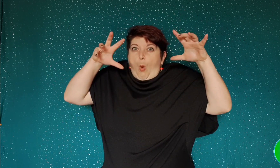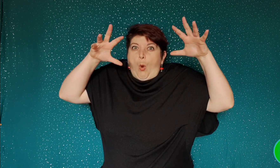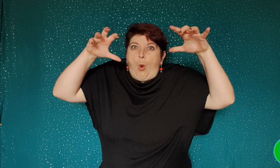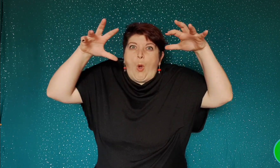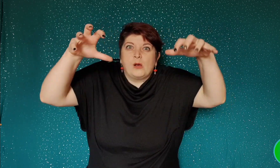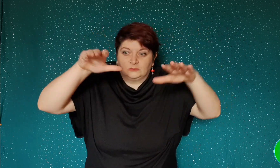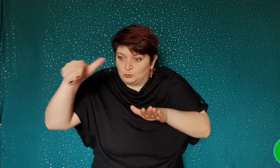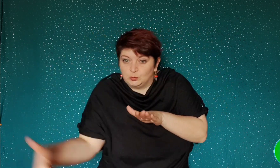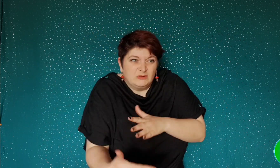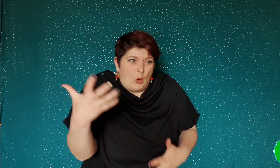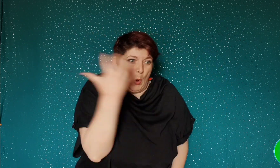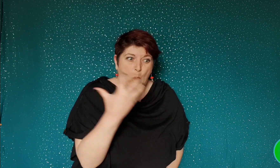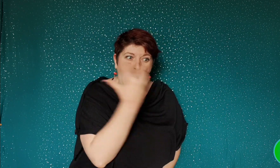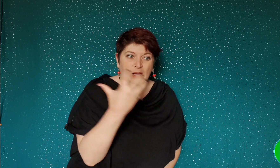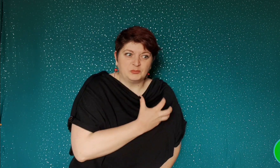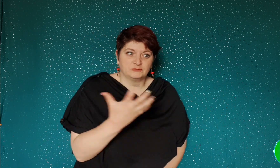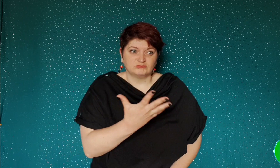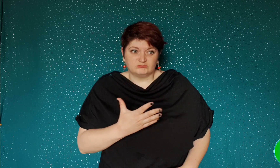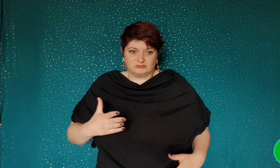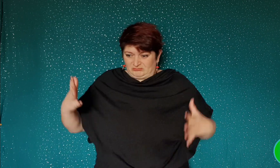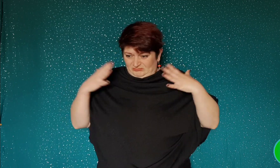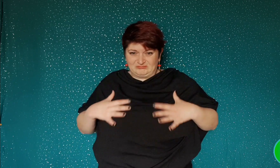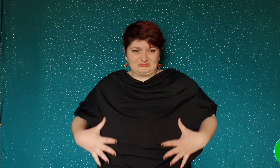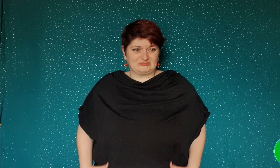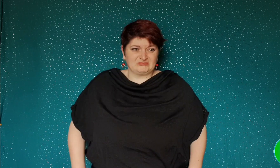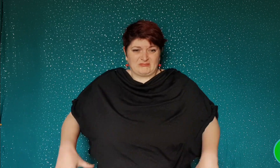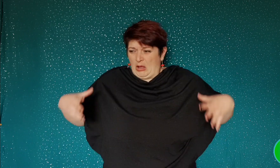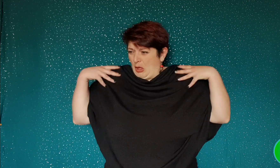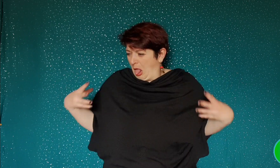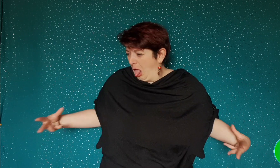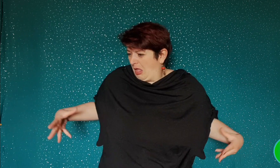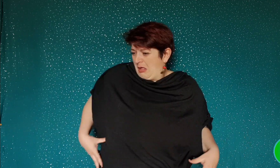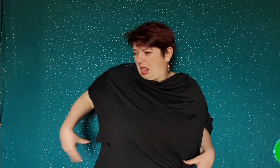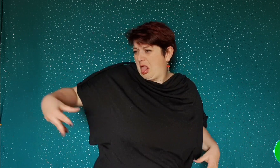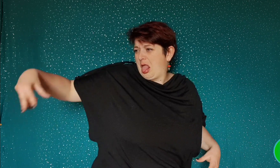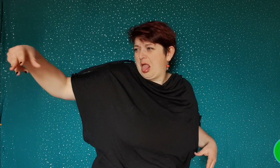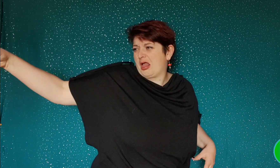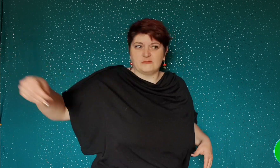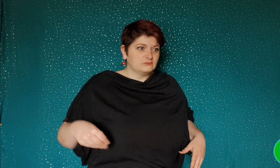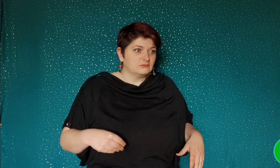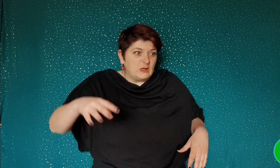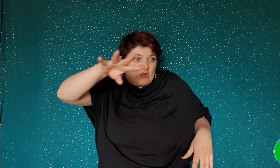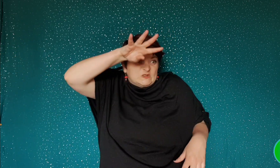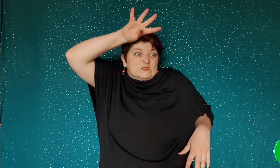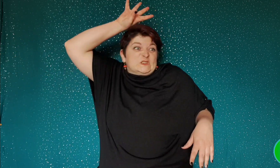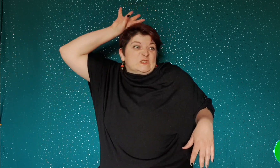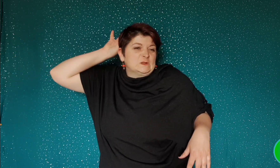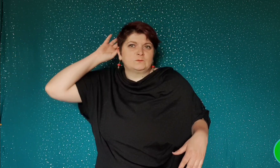C'était horrible. Il y avait une créature avec des poils hirsutes, sans tête, avec une longue